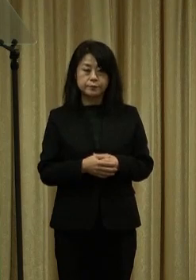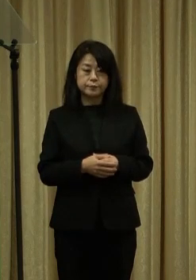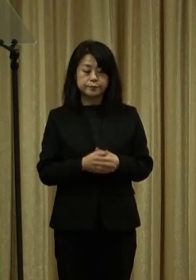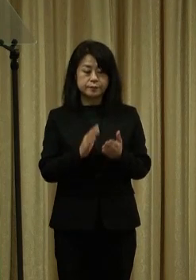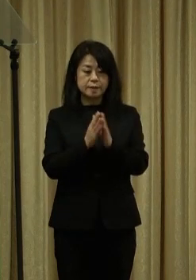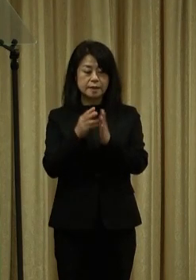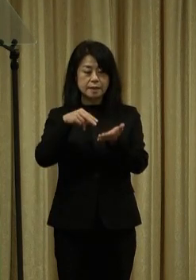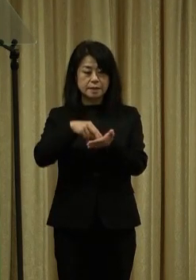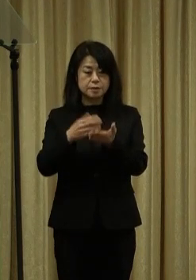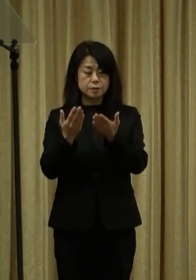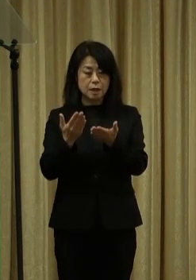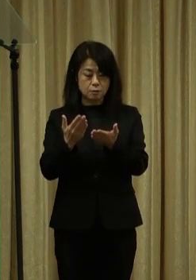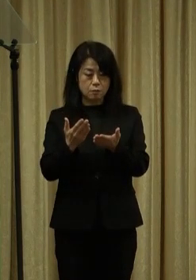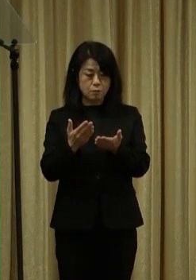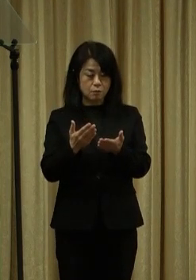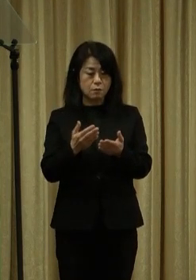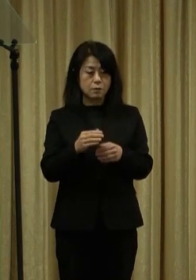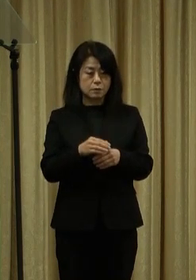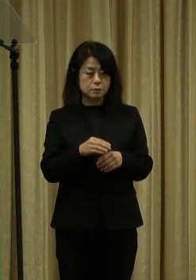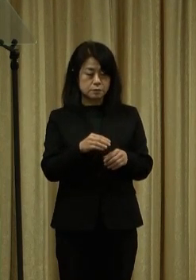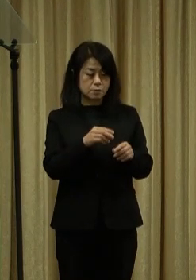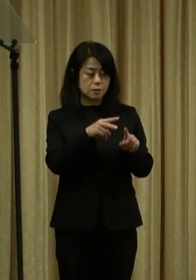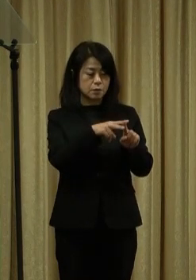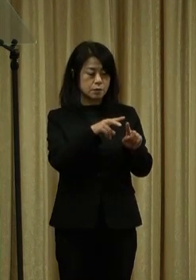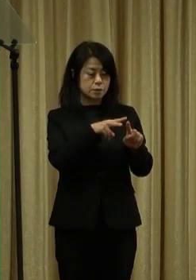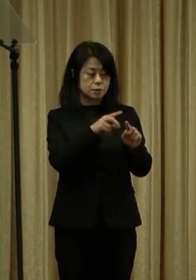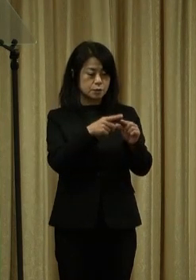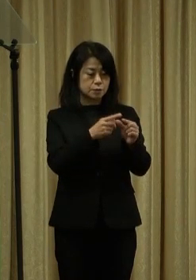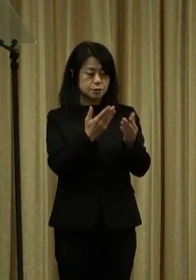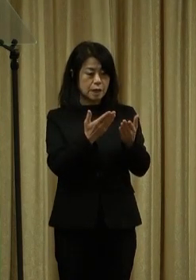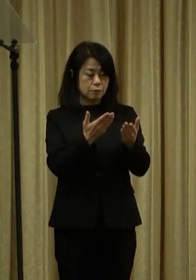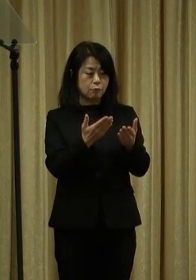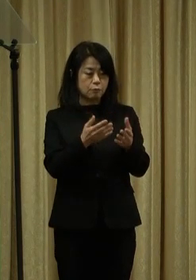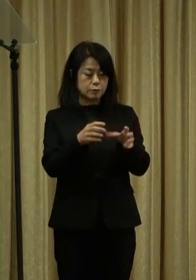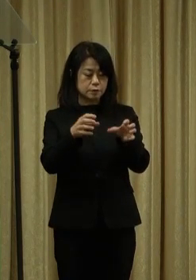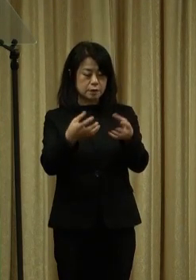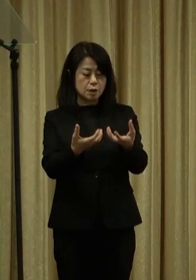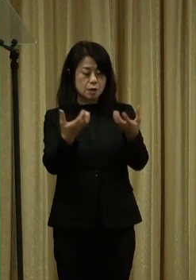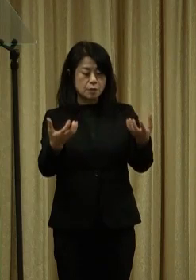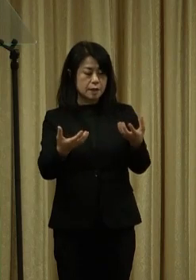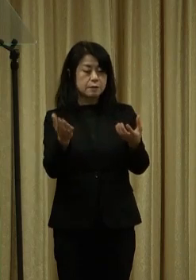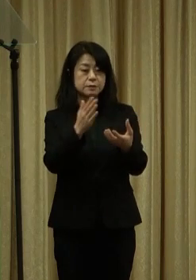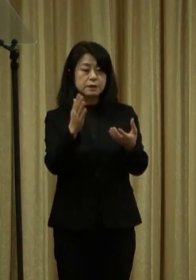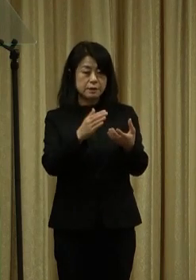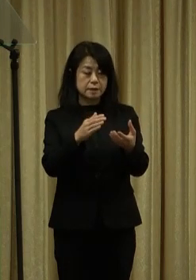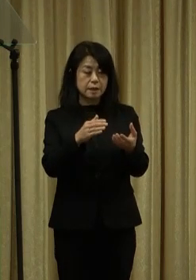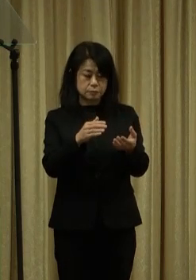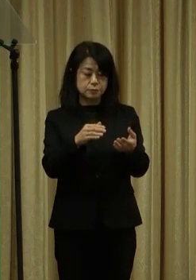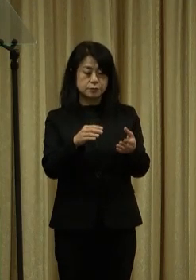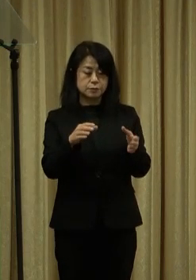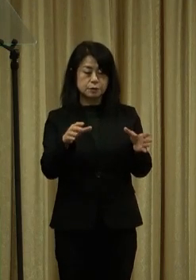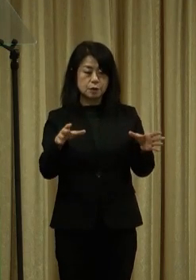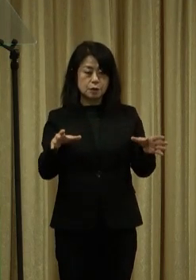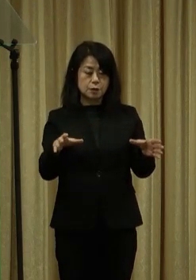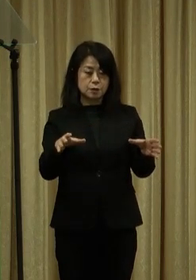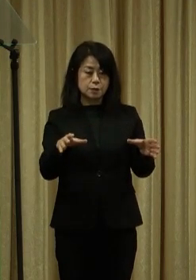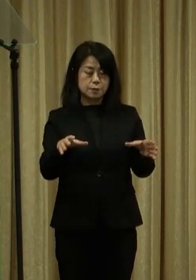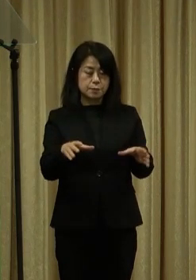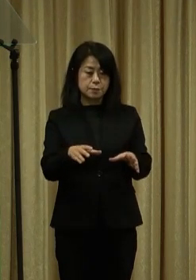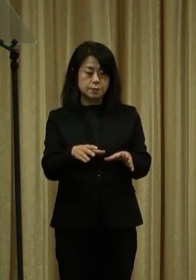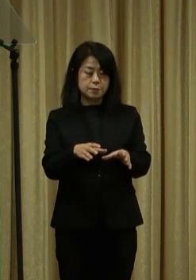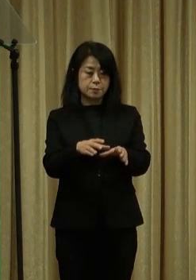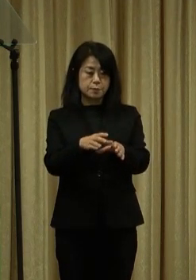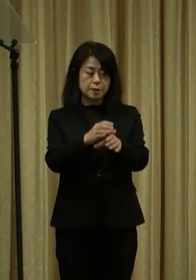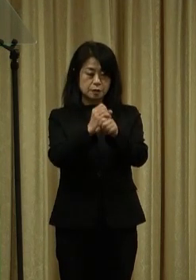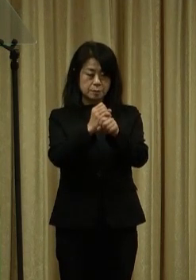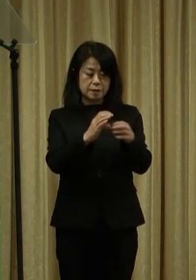県立学校あるいは市町村立学校という枠を超えてフラットな組織として、縦割りであるんじゃなくて、さ